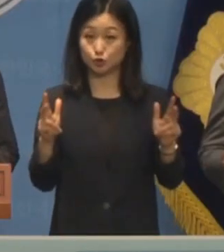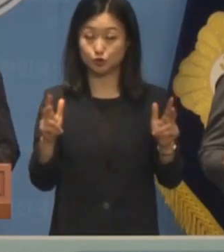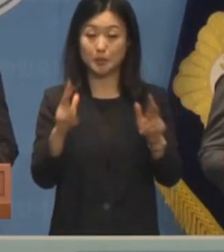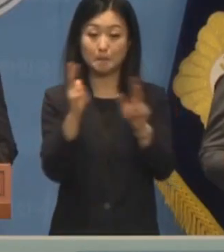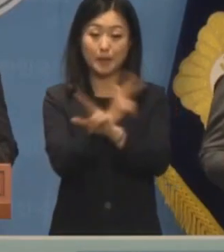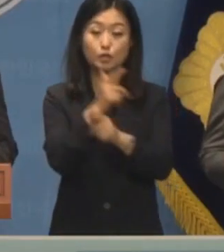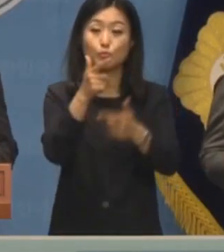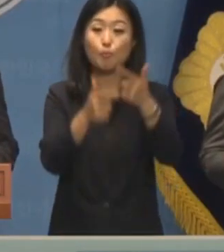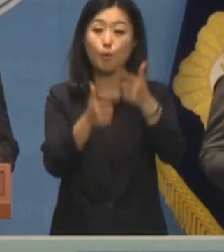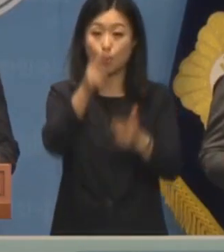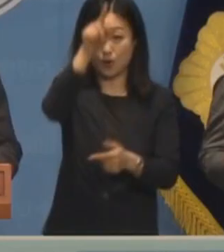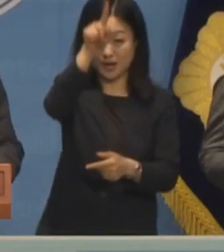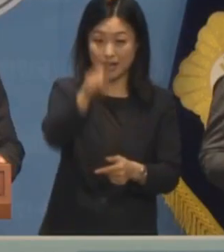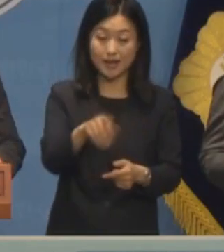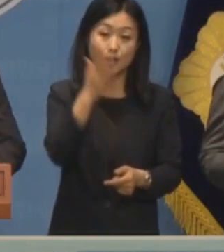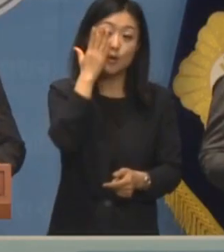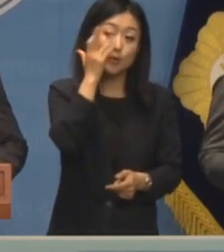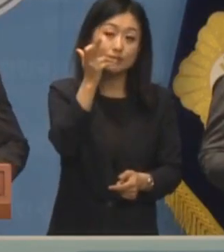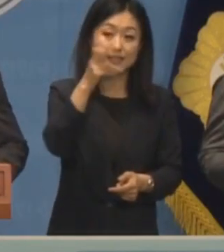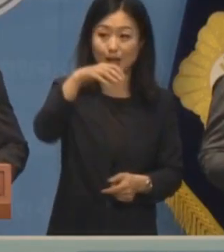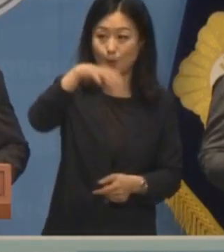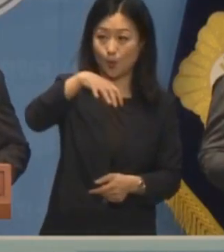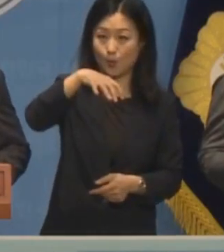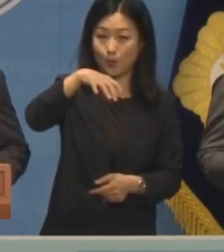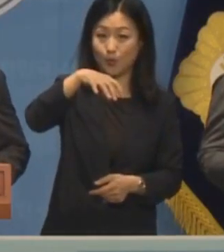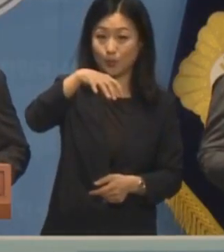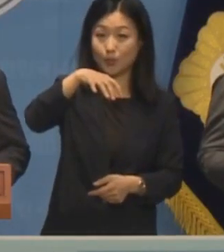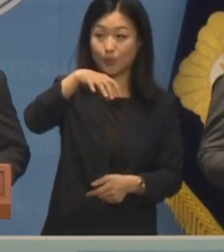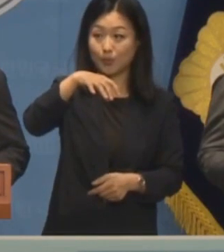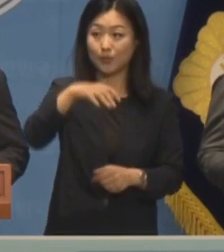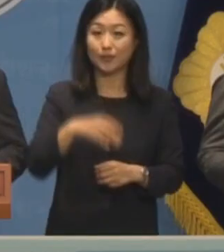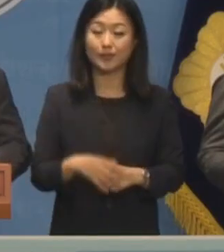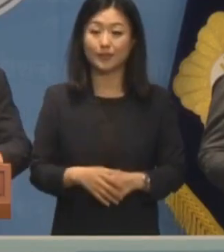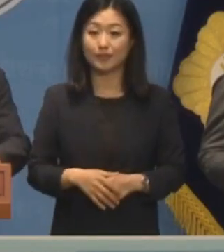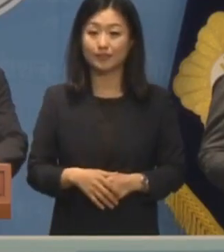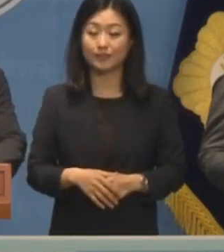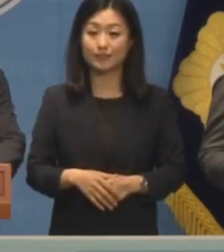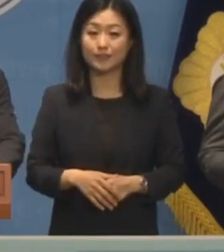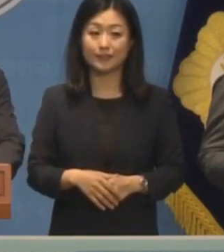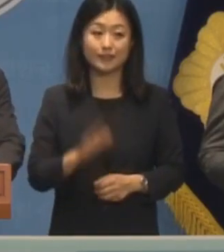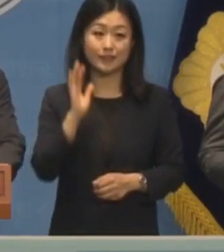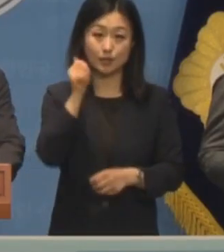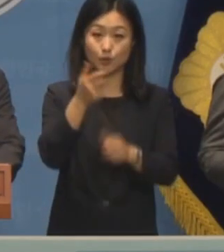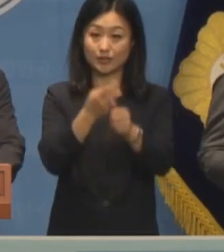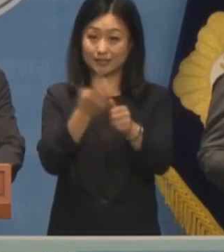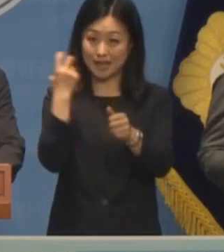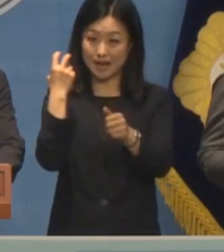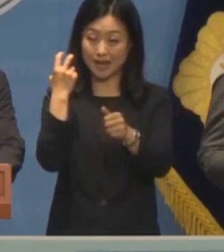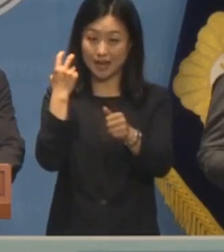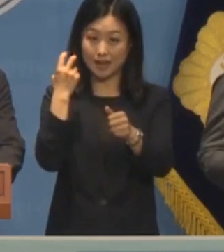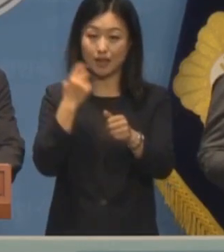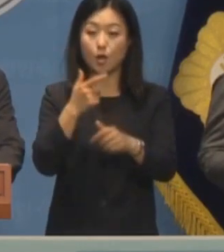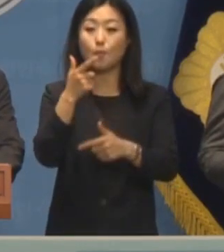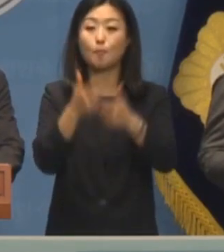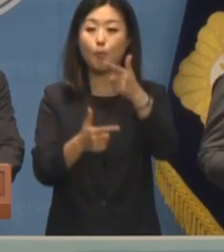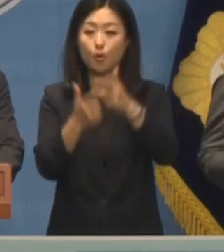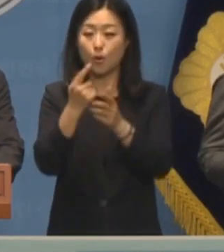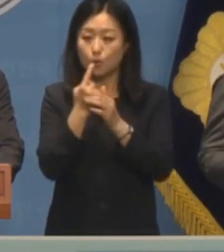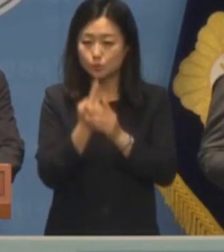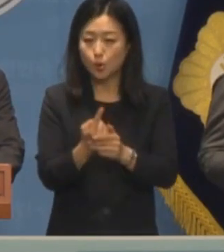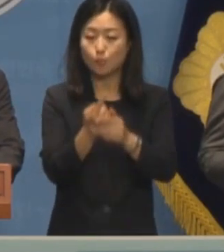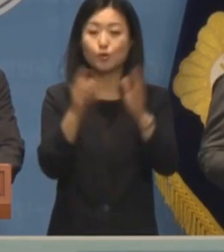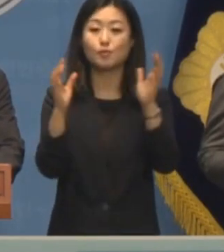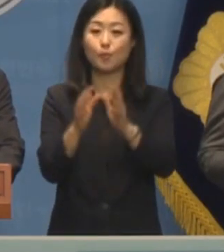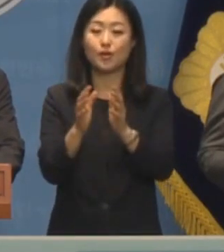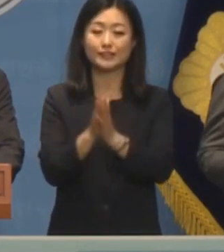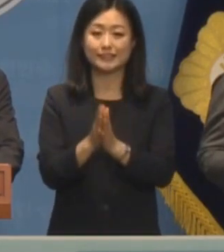매주 목요일 용산 대통령실 인근에서 윤석열 탄핵을 촉구하는 목요 촛불 집회도